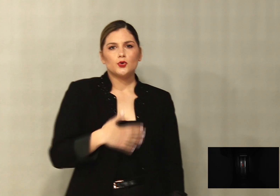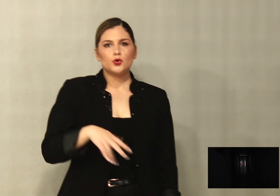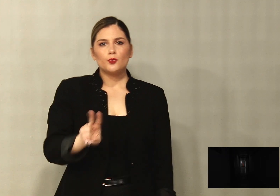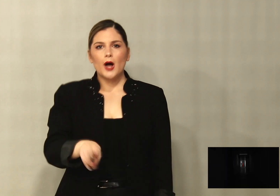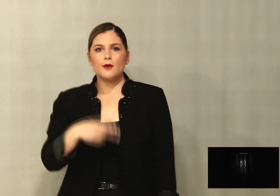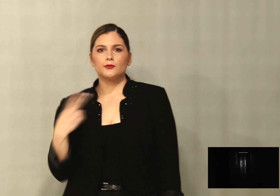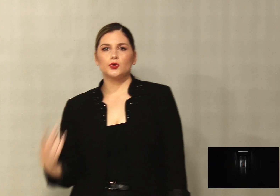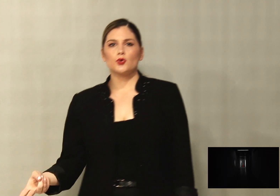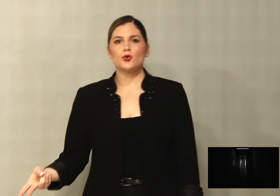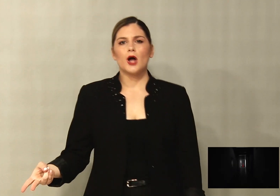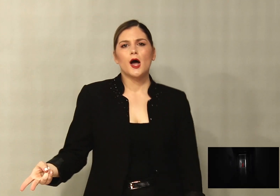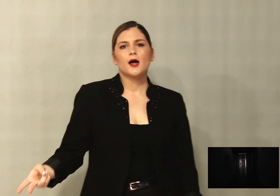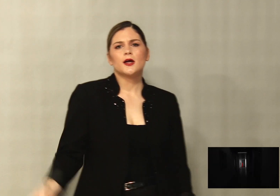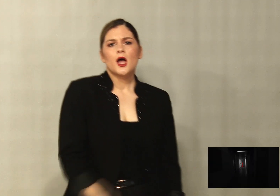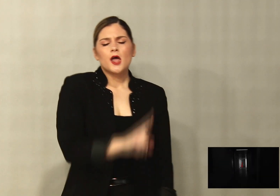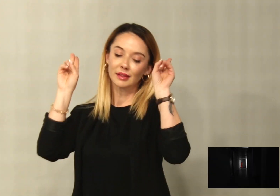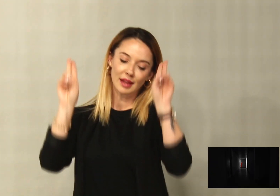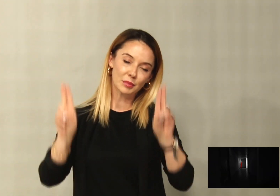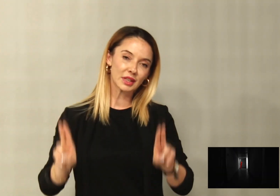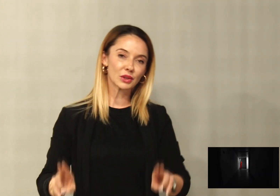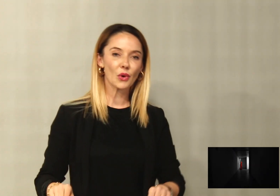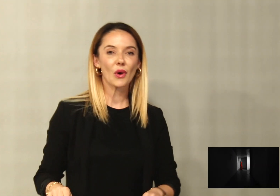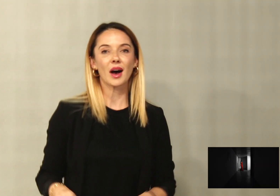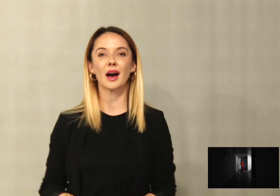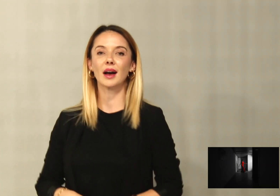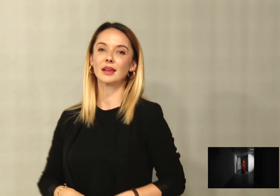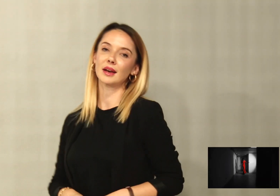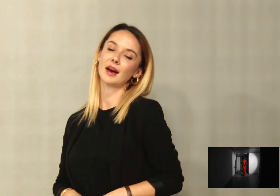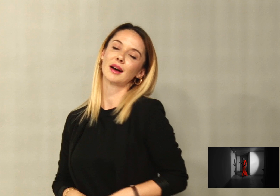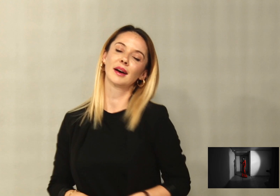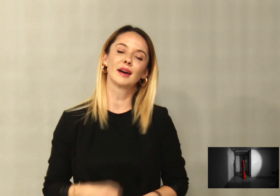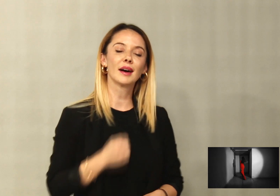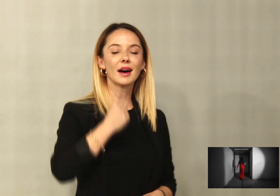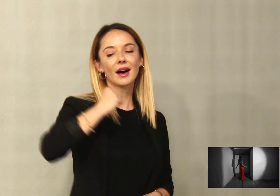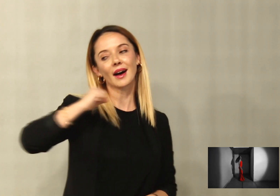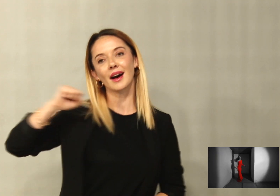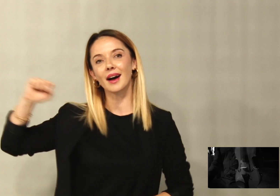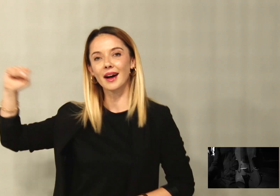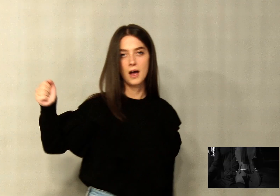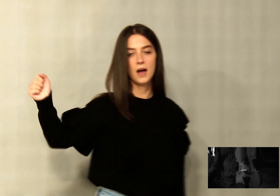ta ljubav druga ne mi doađa.